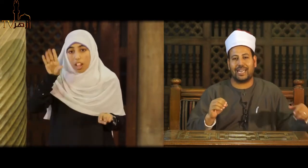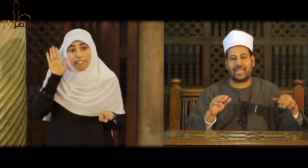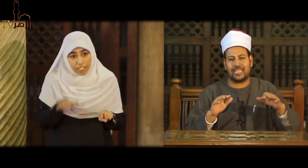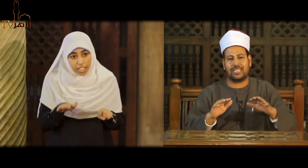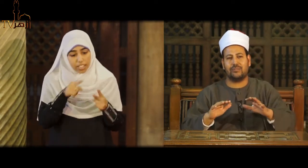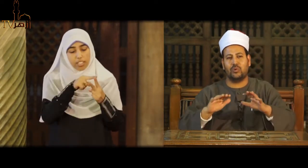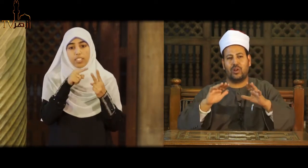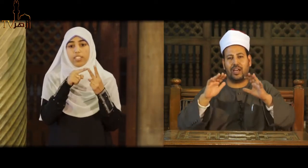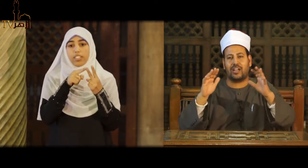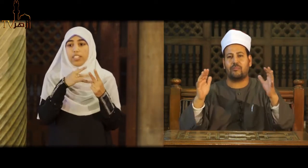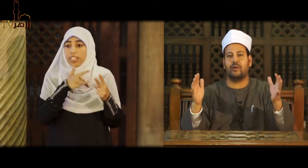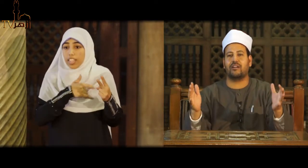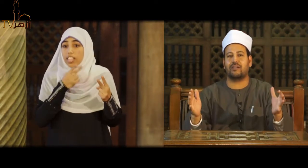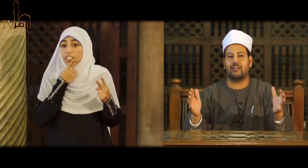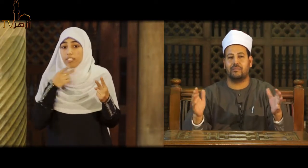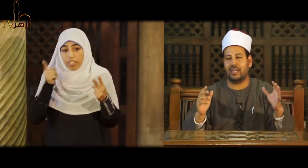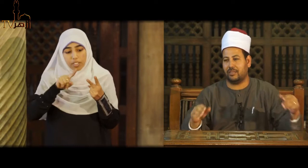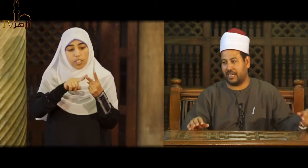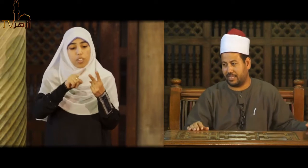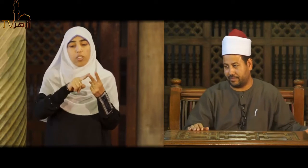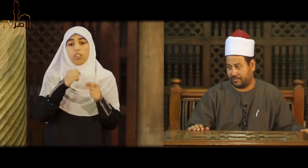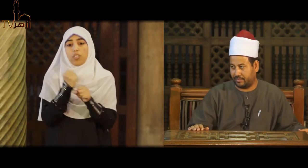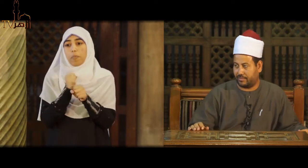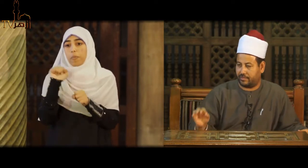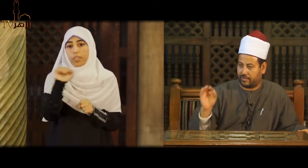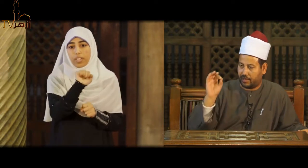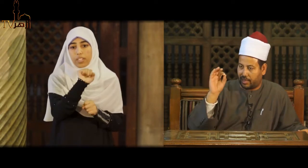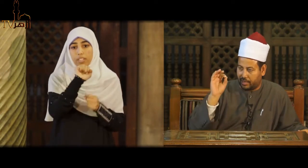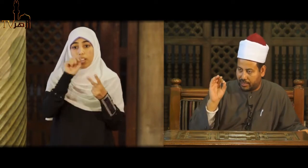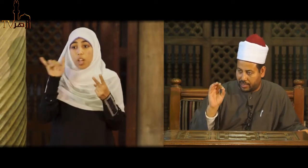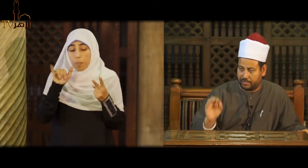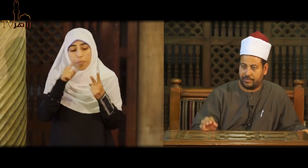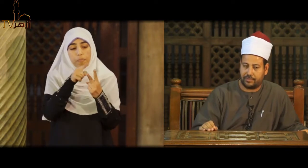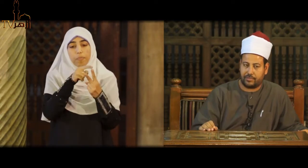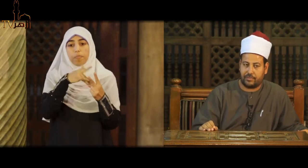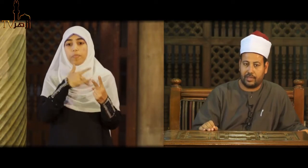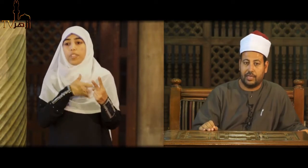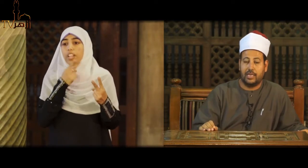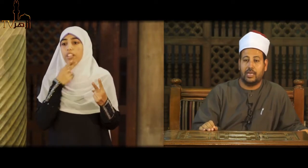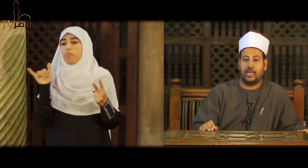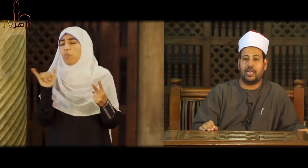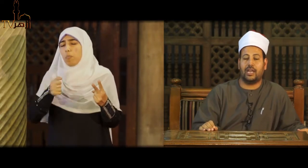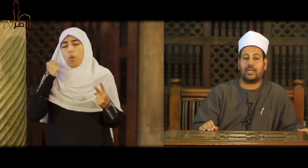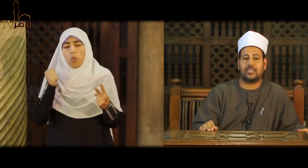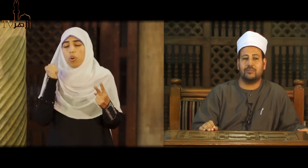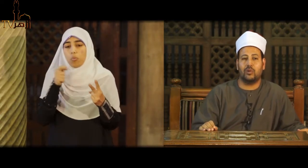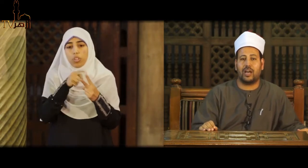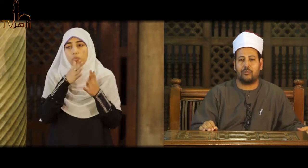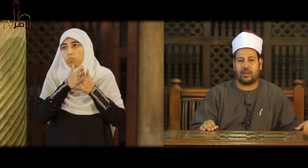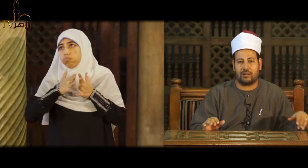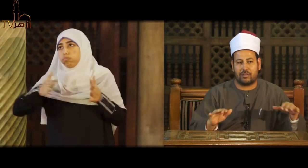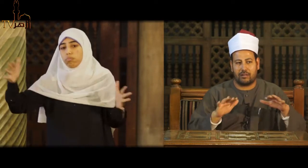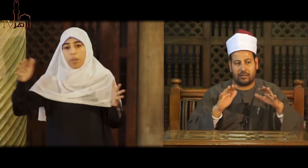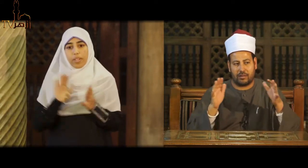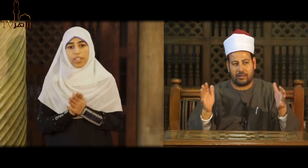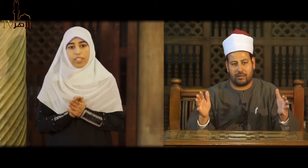هي القسم الأكبر من العبادة. النية هي القسم